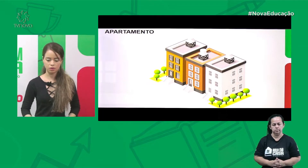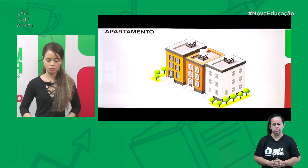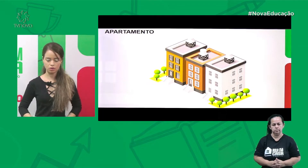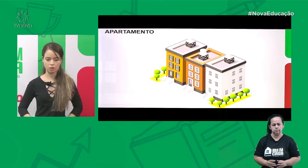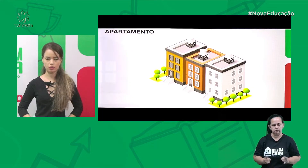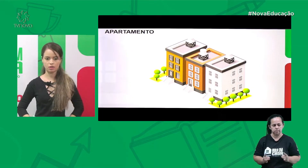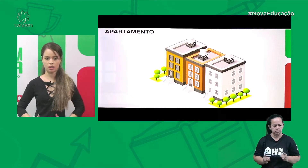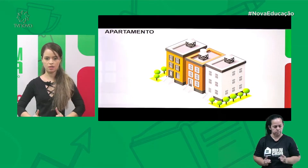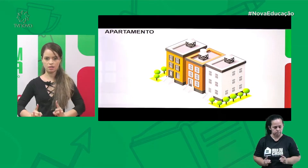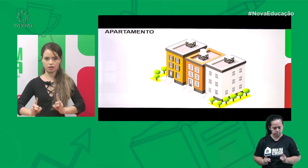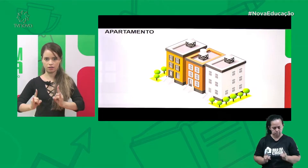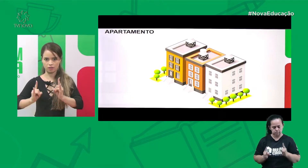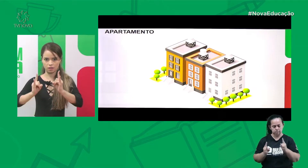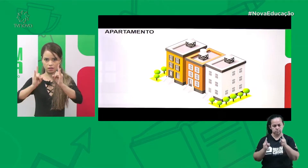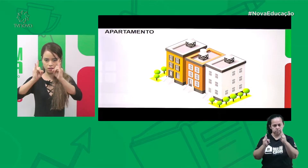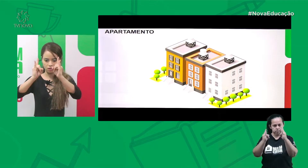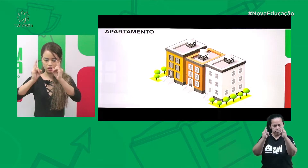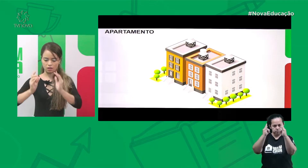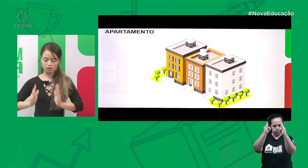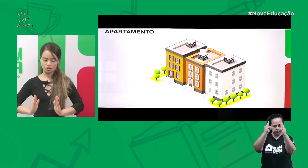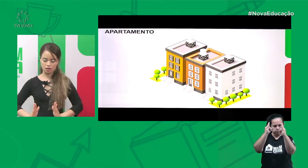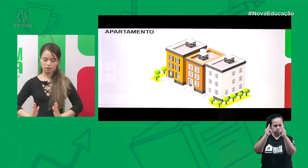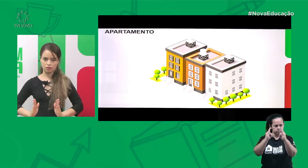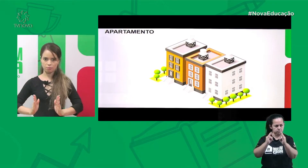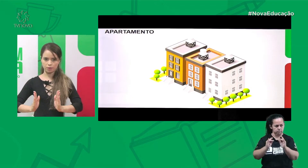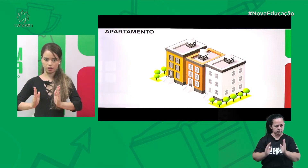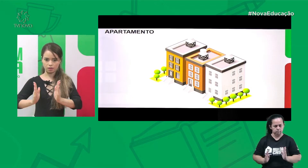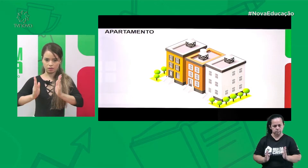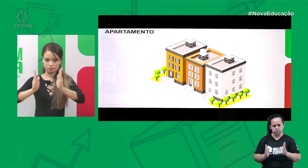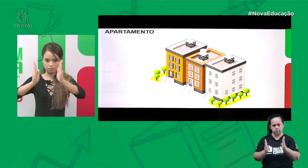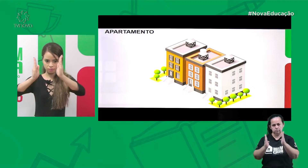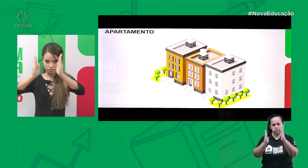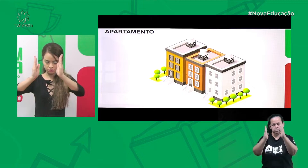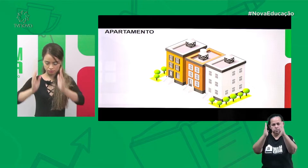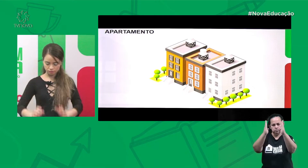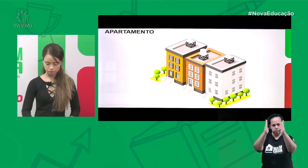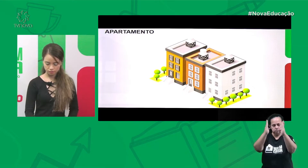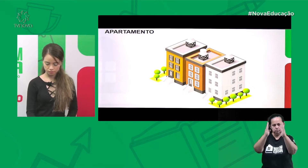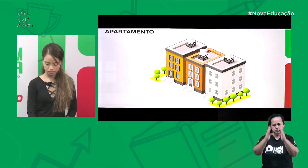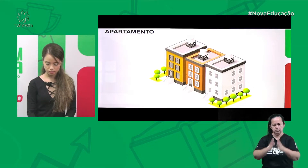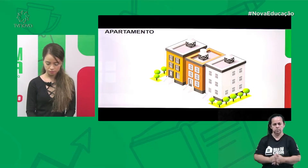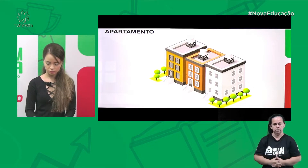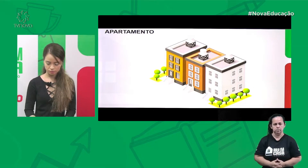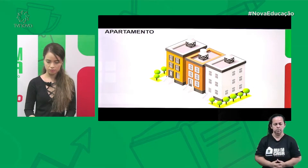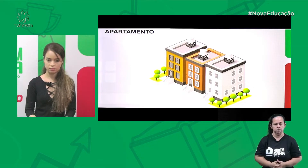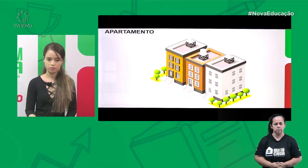Apartamento, que nós temos esse daqui e esse daqui também.